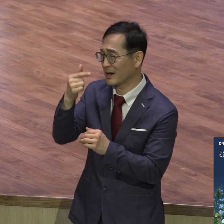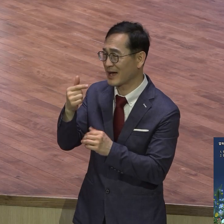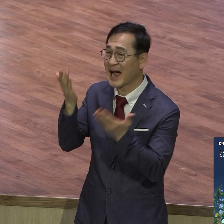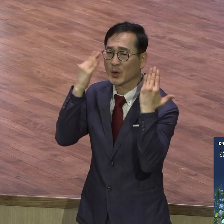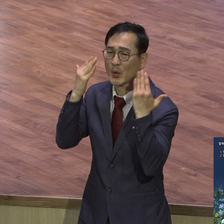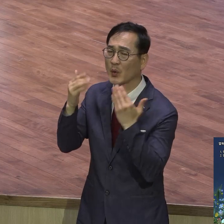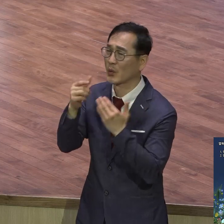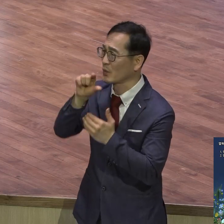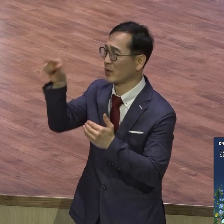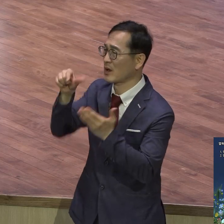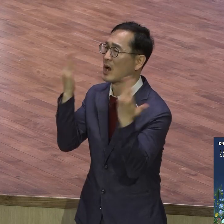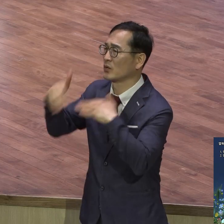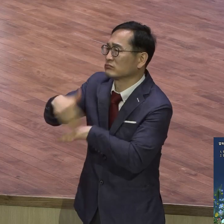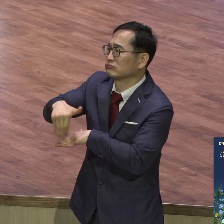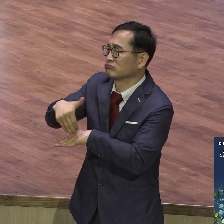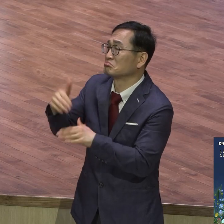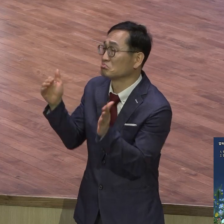어디가라